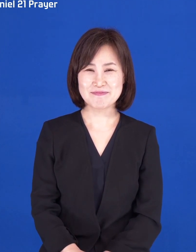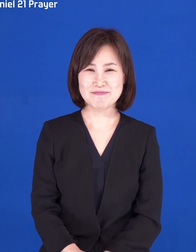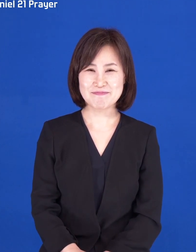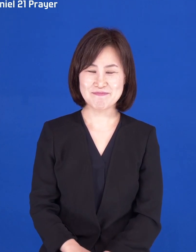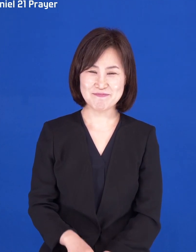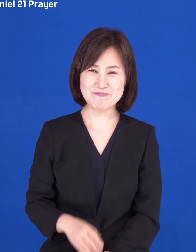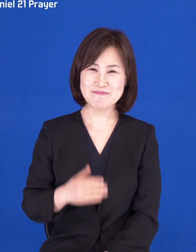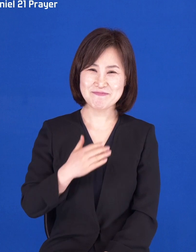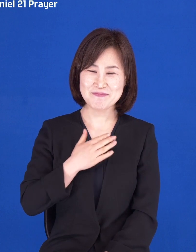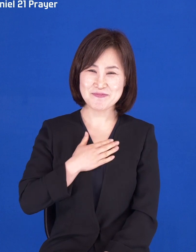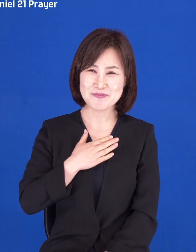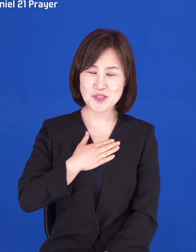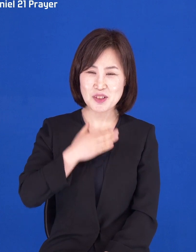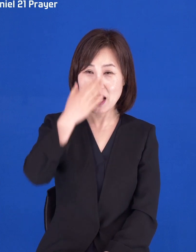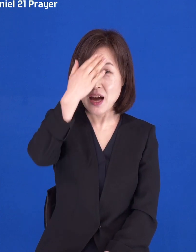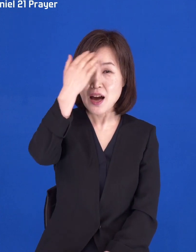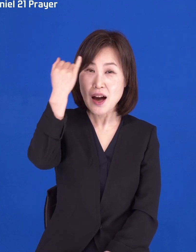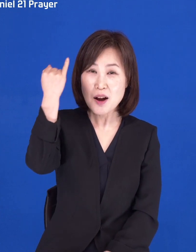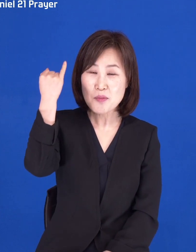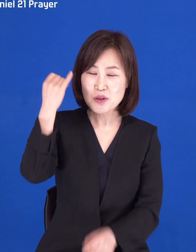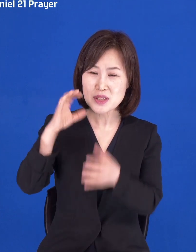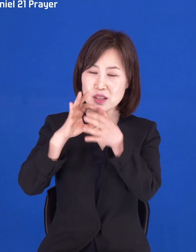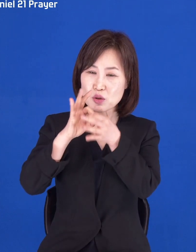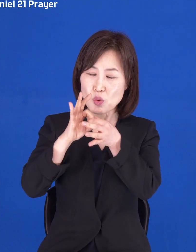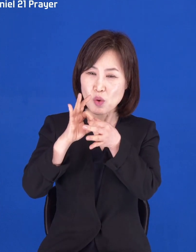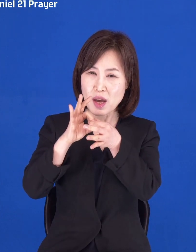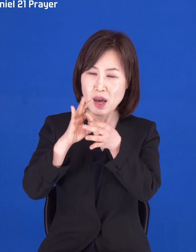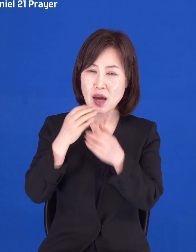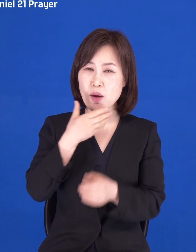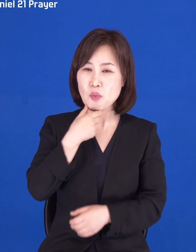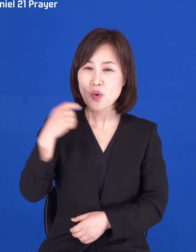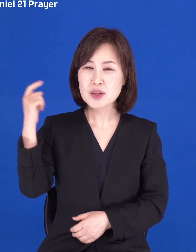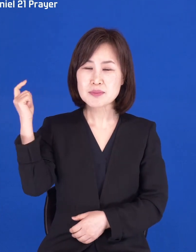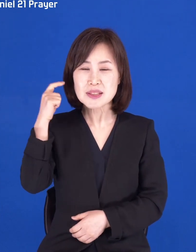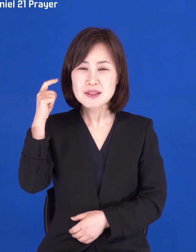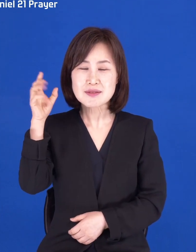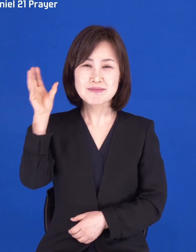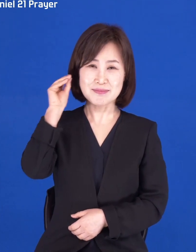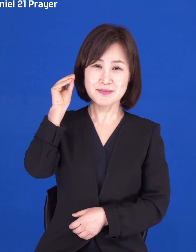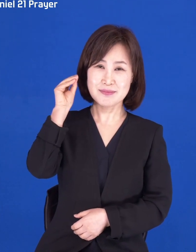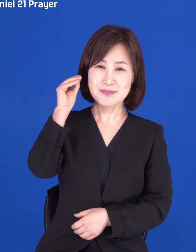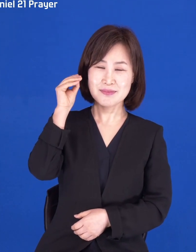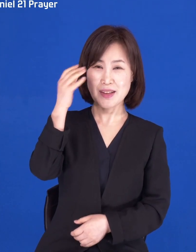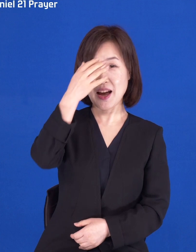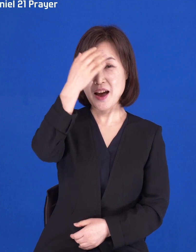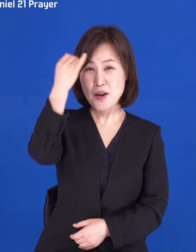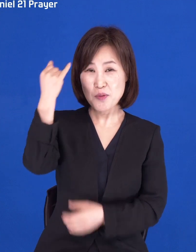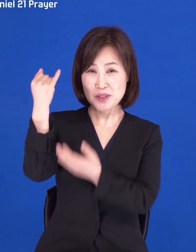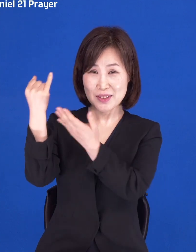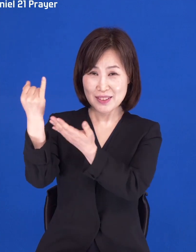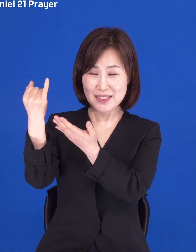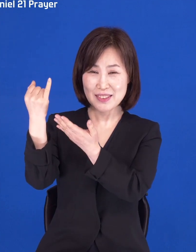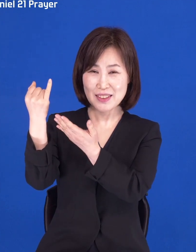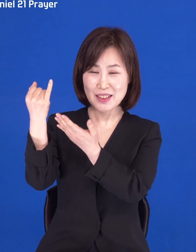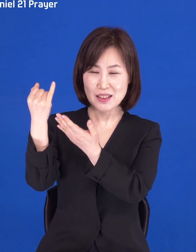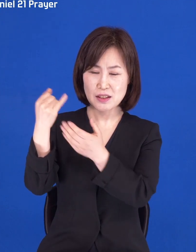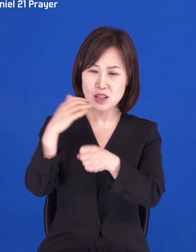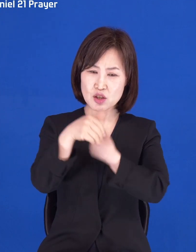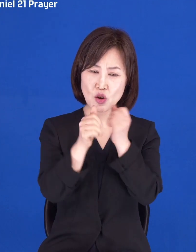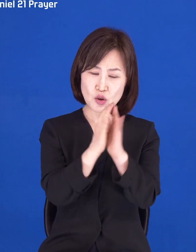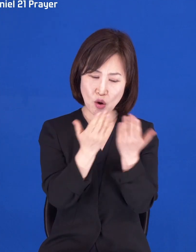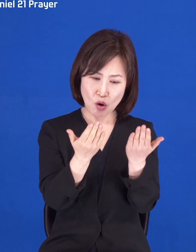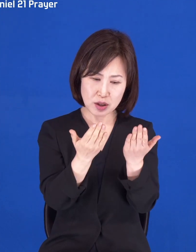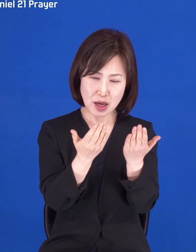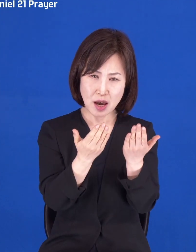저는 할머니를 통해서 복음을 들었습니다. 저희 할머니께서는 성경책은